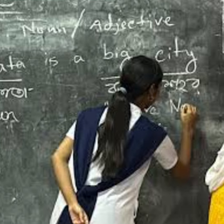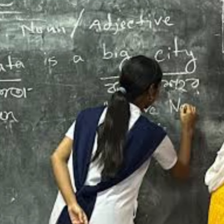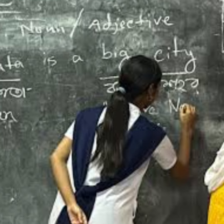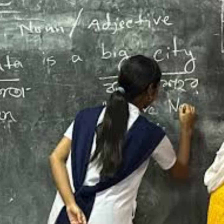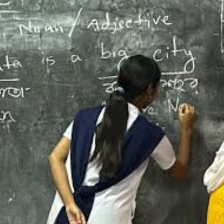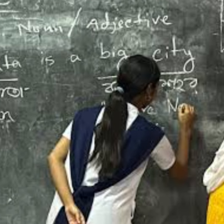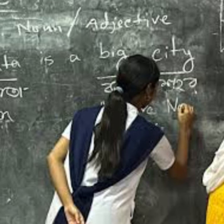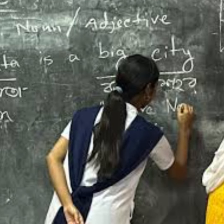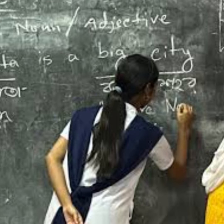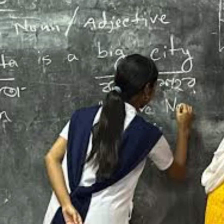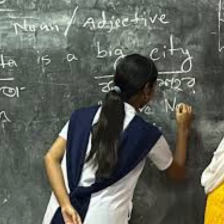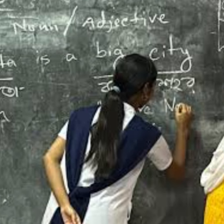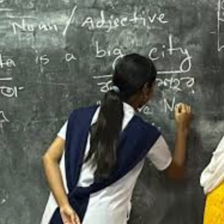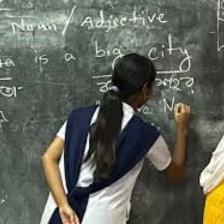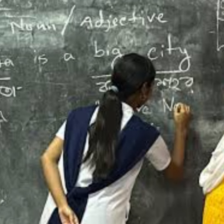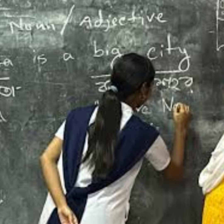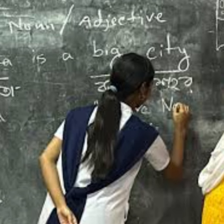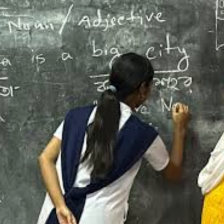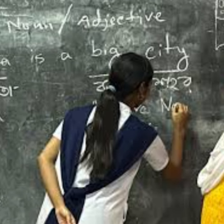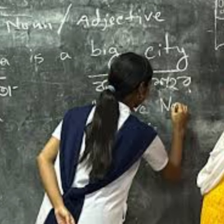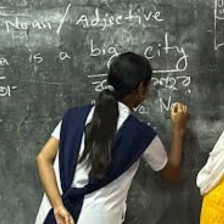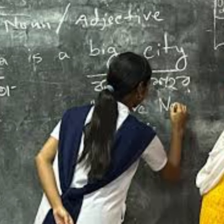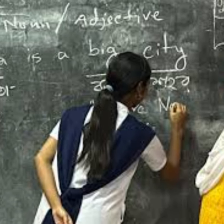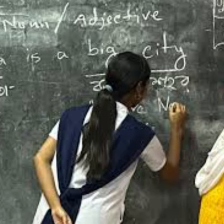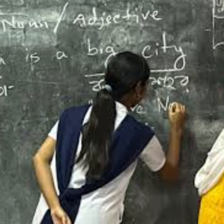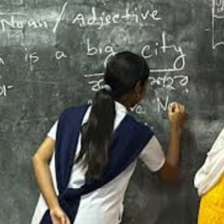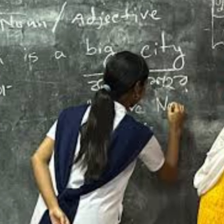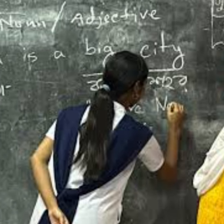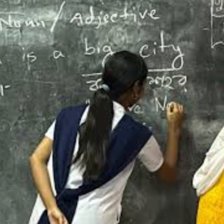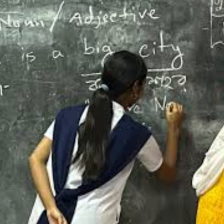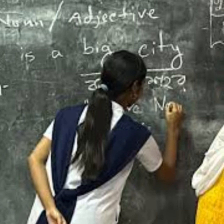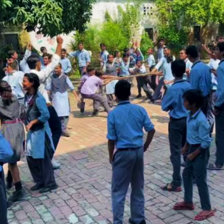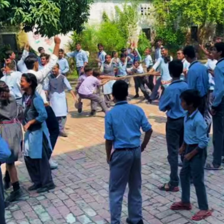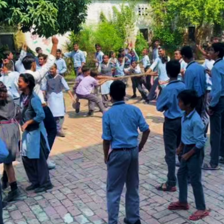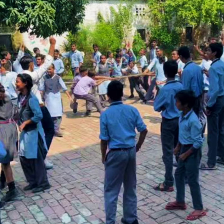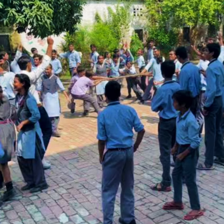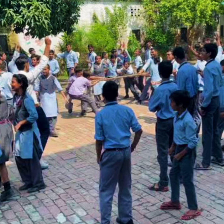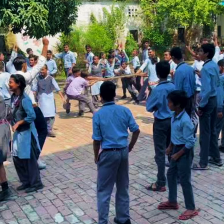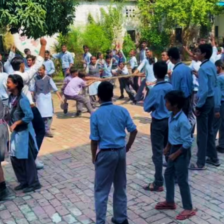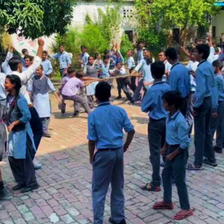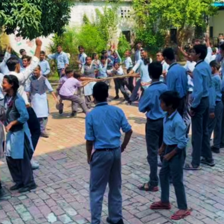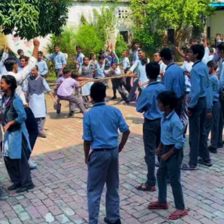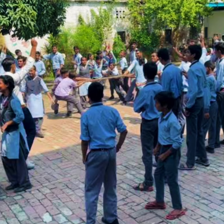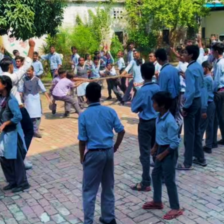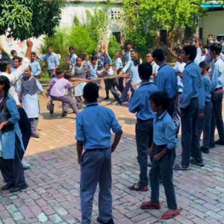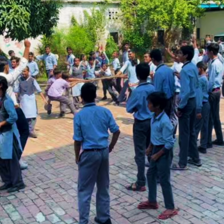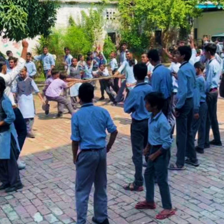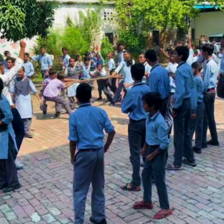কোনটো এডজেক্টিভ হয় সেইটো তেওঁ সেই চেণ্টেন্সটোত দেখুৱাবলৈ সক্ষম। গুৱাহাটীত আমাৰ ঘৰৰ ওচৰত এখন ডেফ এণ্ড ডাম্ব